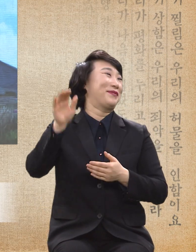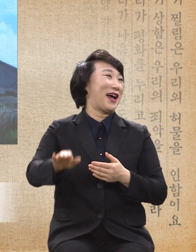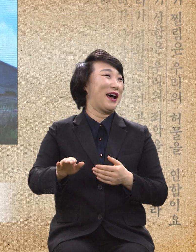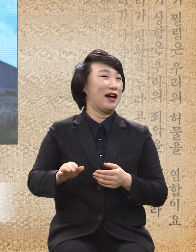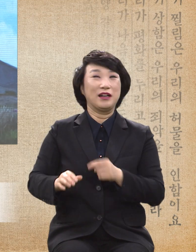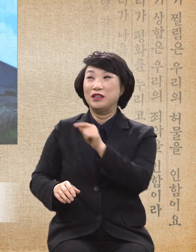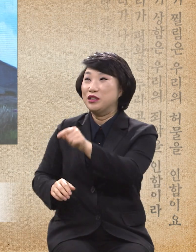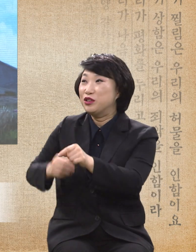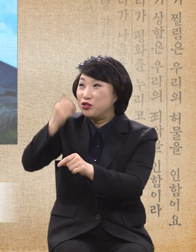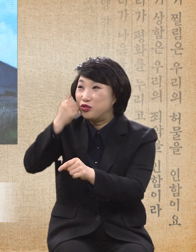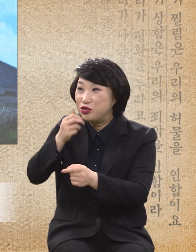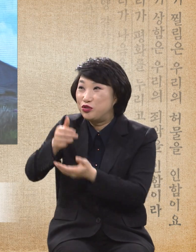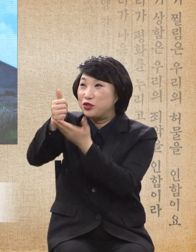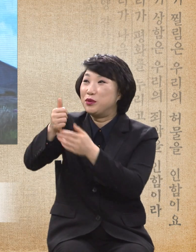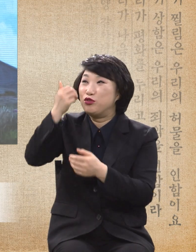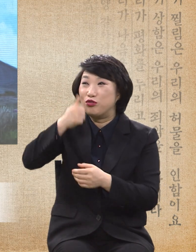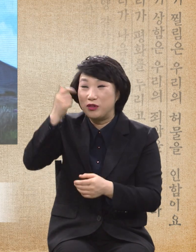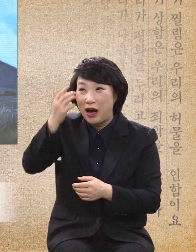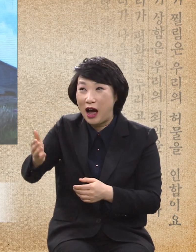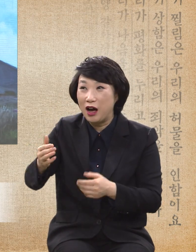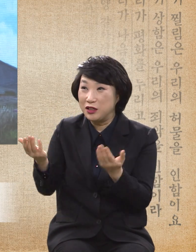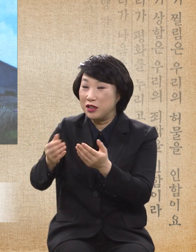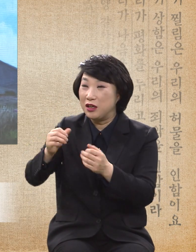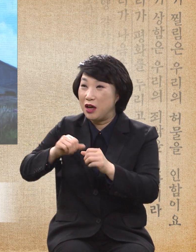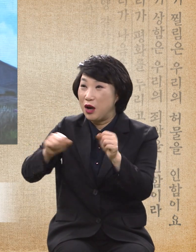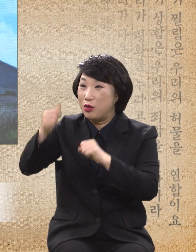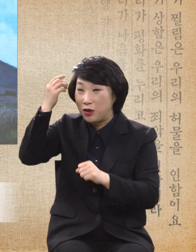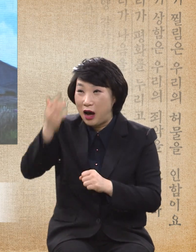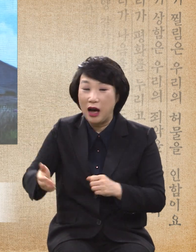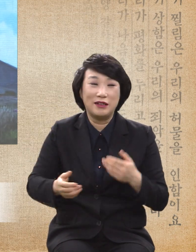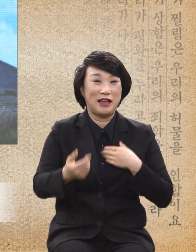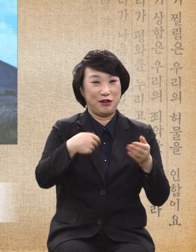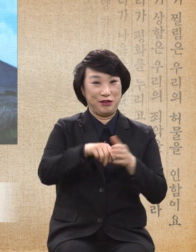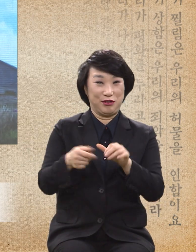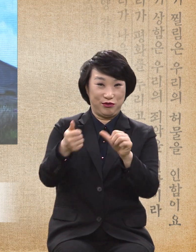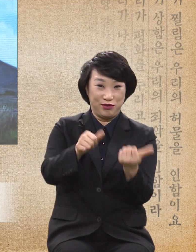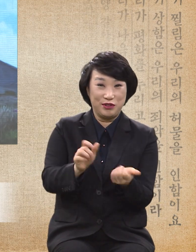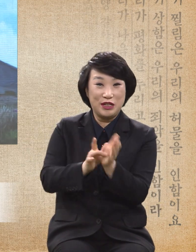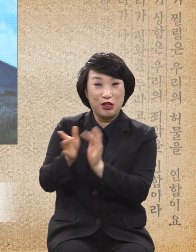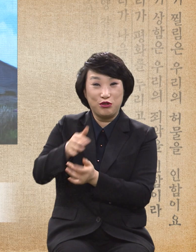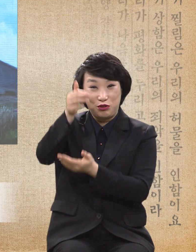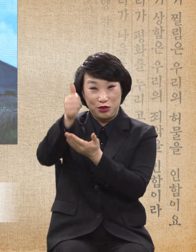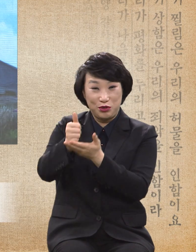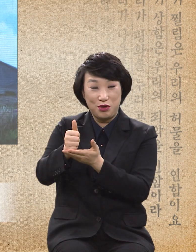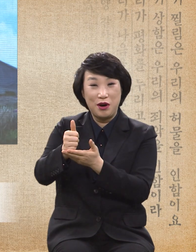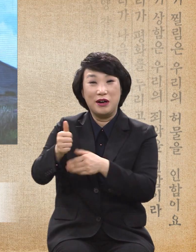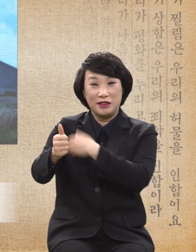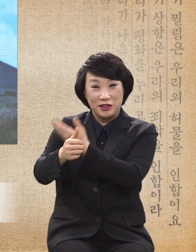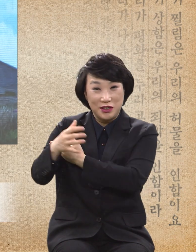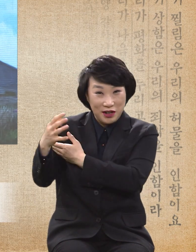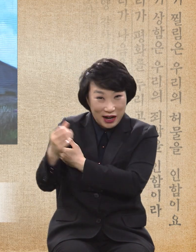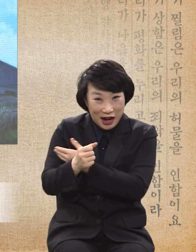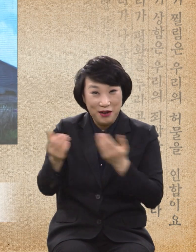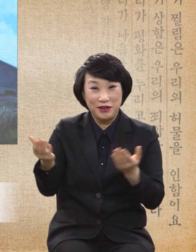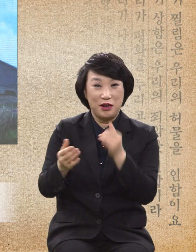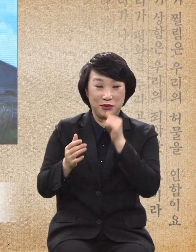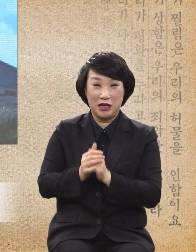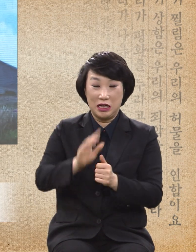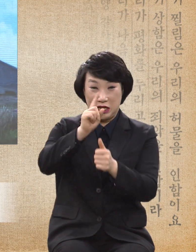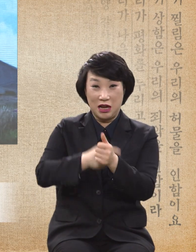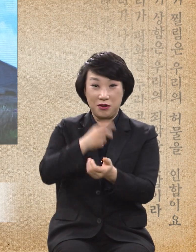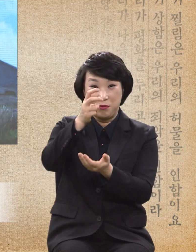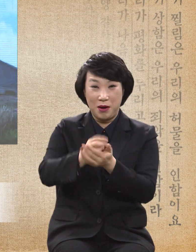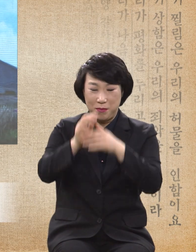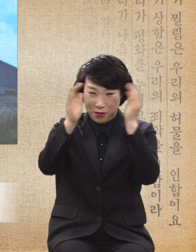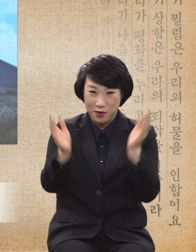일을 하십니까? 당신을 위해 죽어주신 예수 그리스도가 그 능력으로 일하십니다. 자연